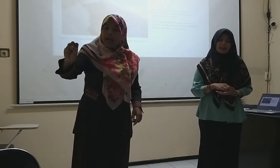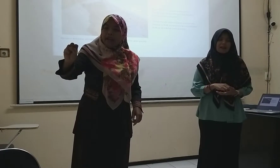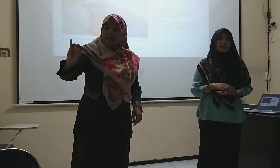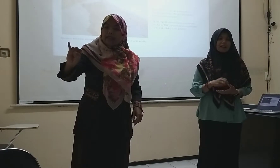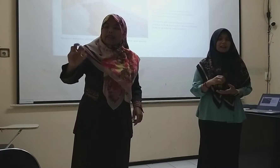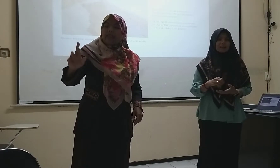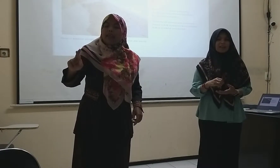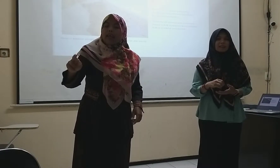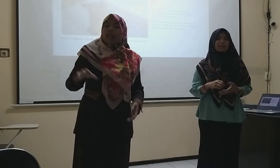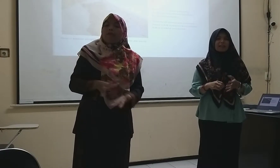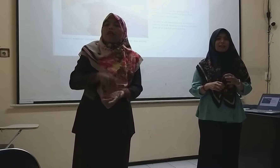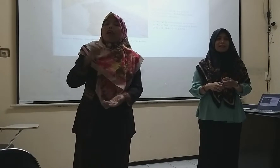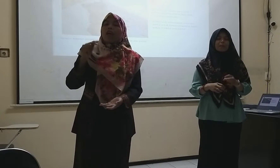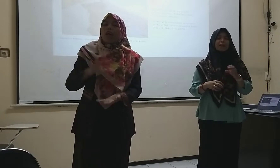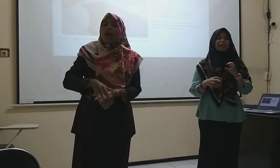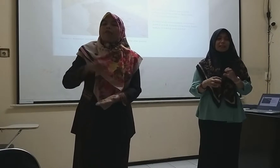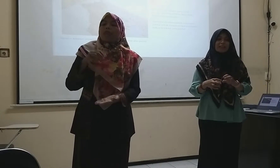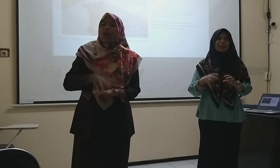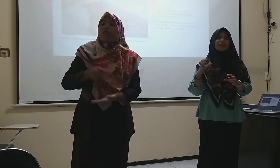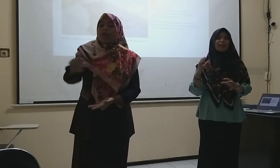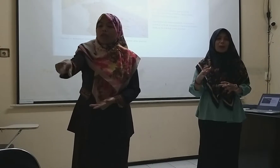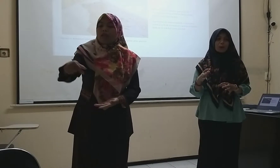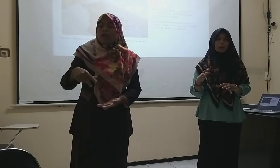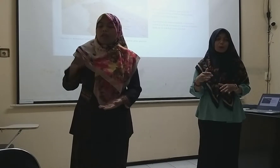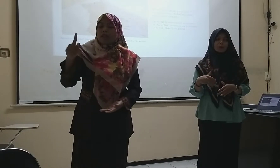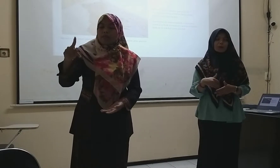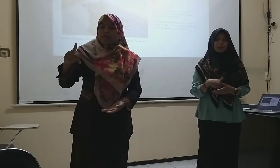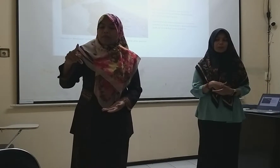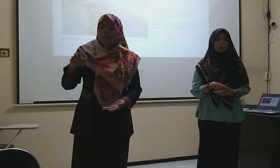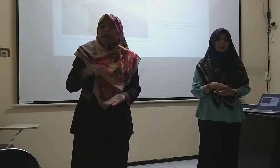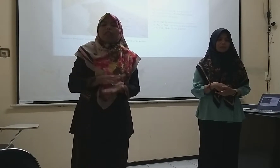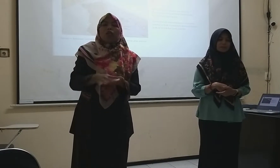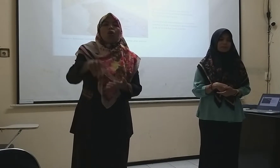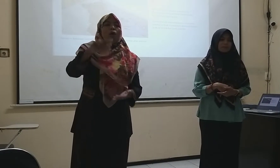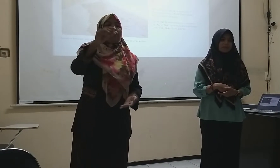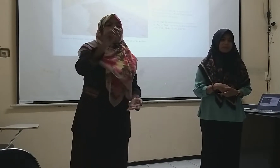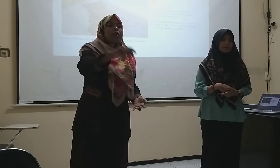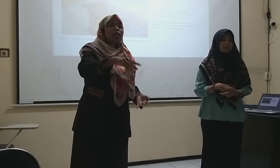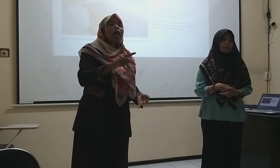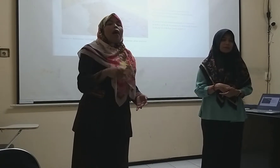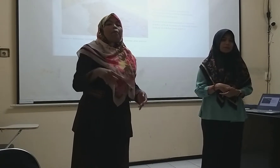karang, akhirnya terjadi pengikisan di laut.